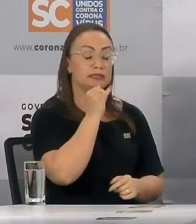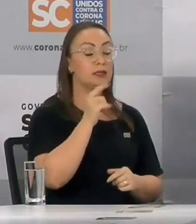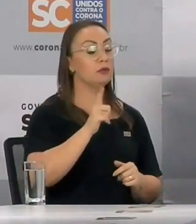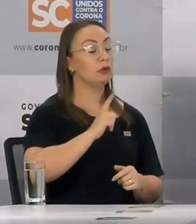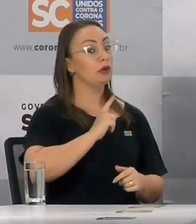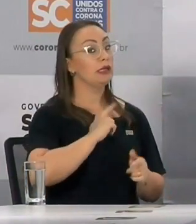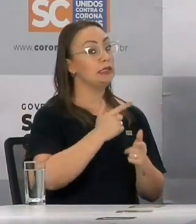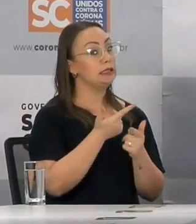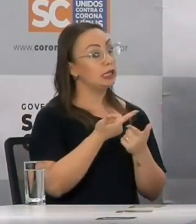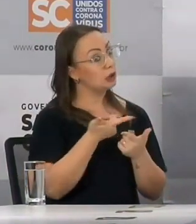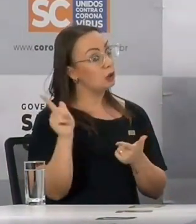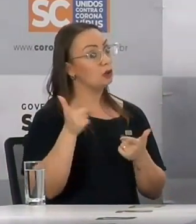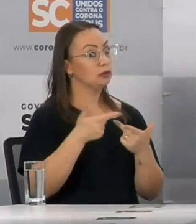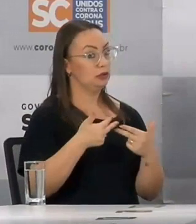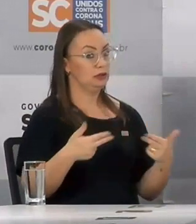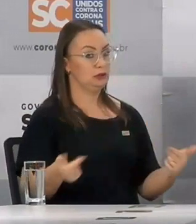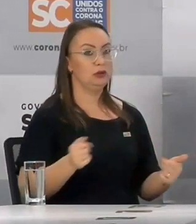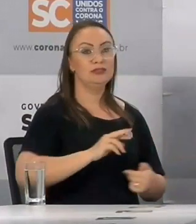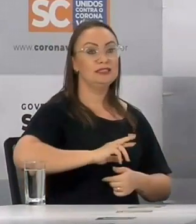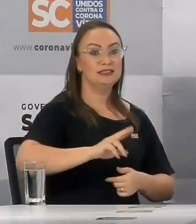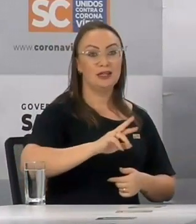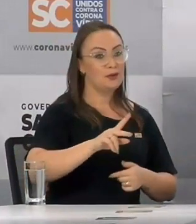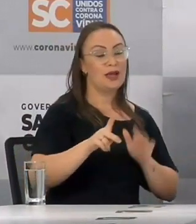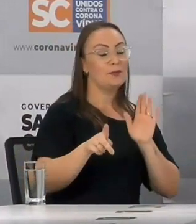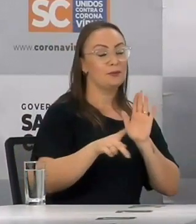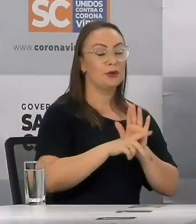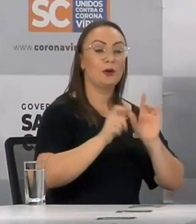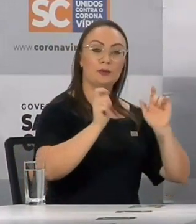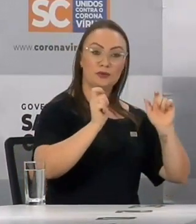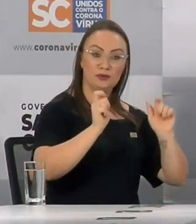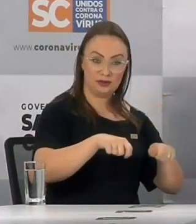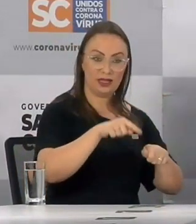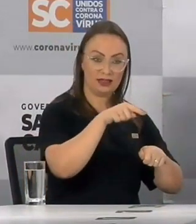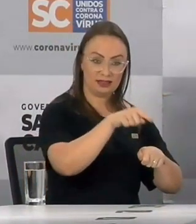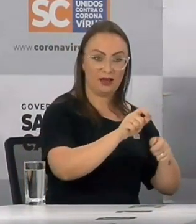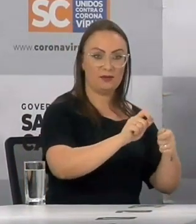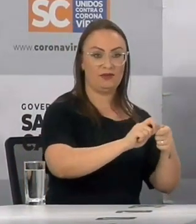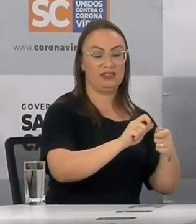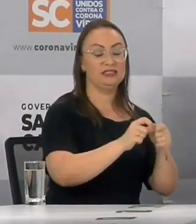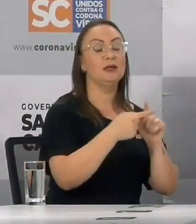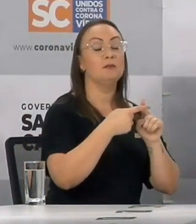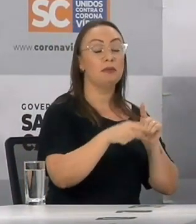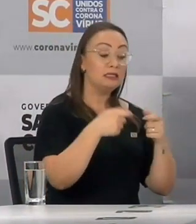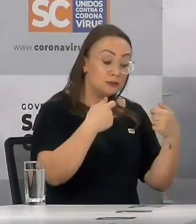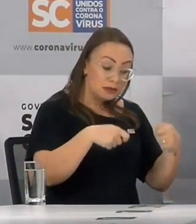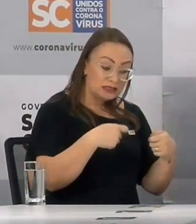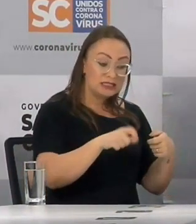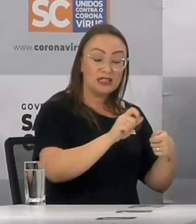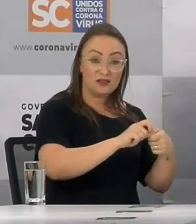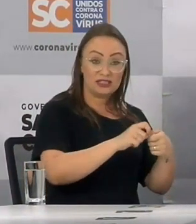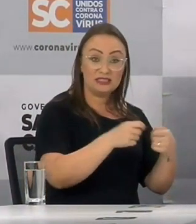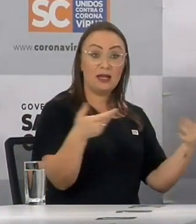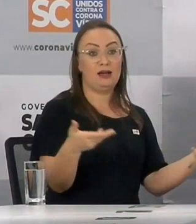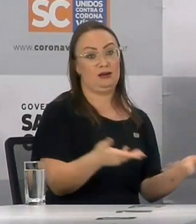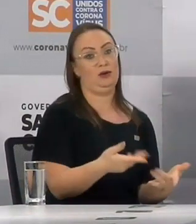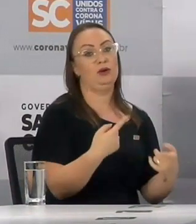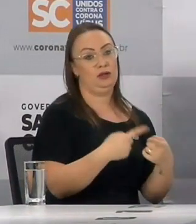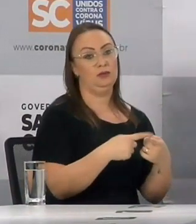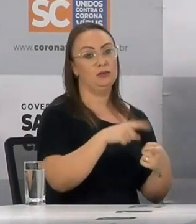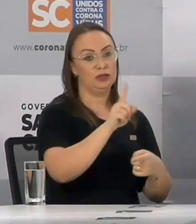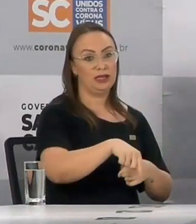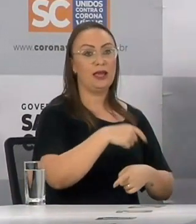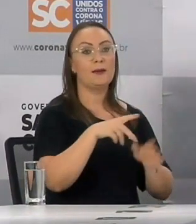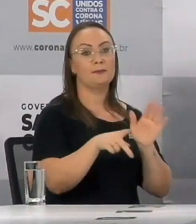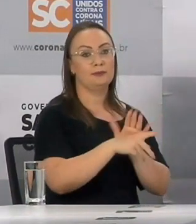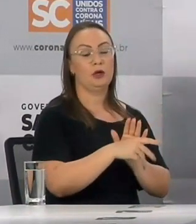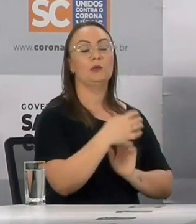seriam nem competência delas fazer a gente estabelecer um ordenamento que diga que elas devem fazer sob pena de não funcionar então está